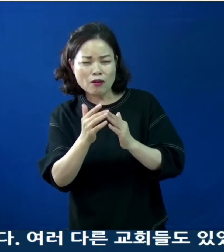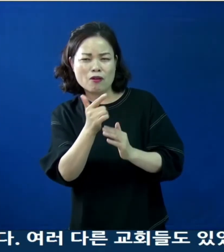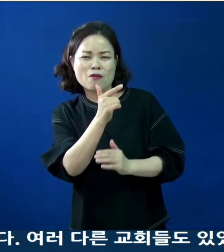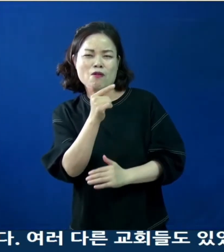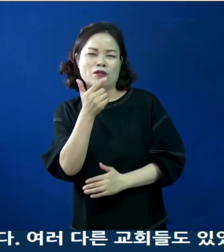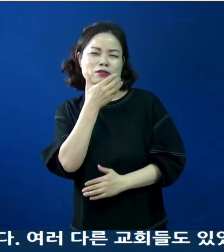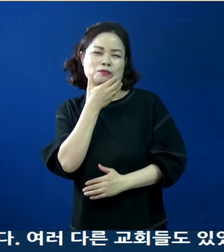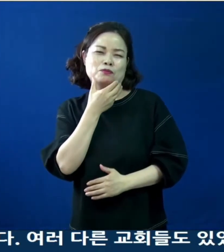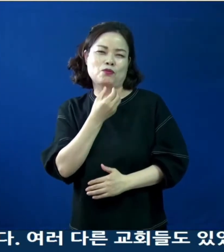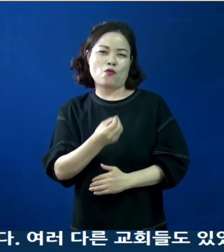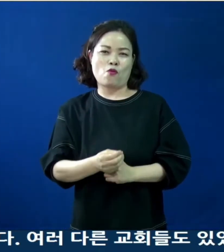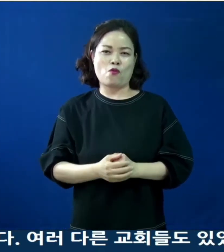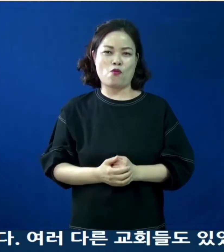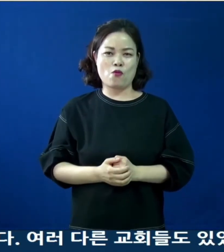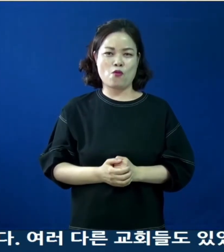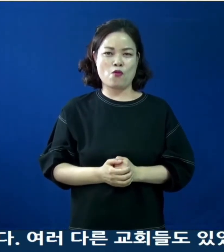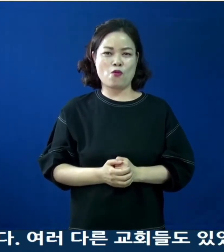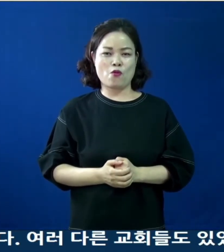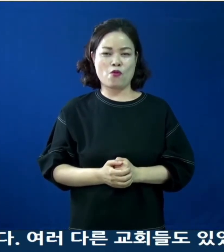얼마나 큰 복입니까?